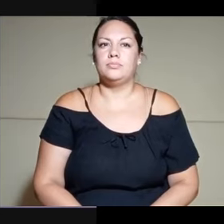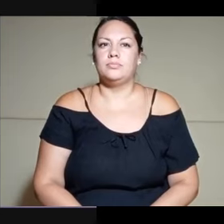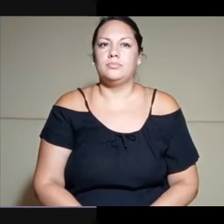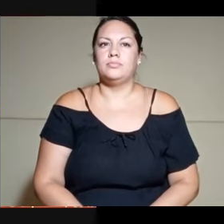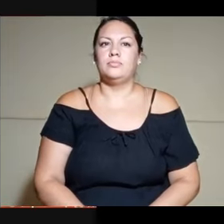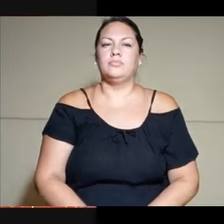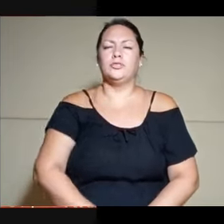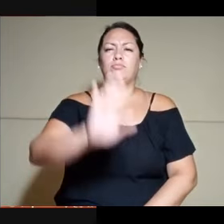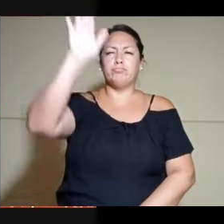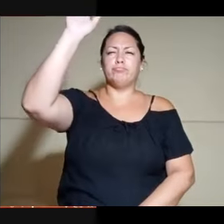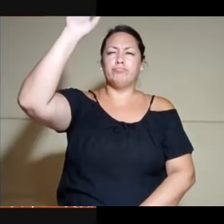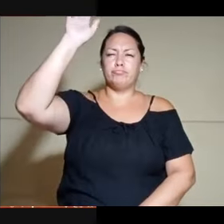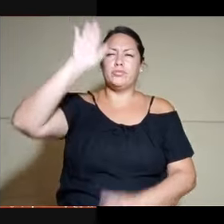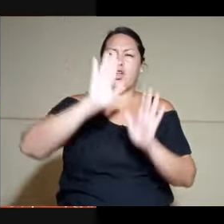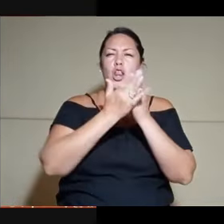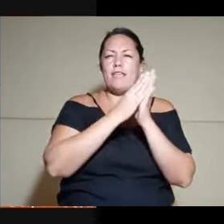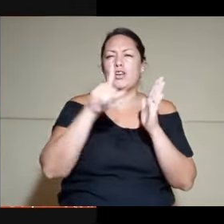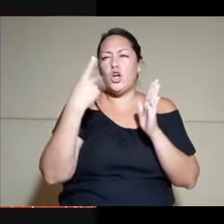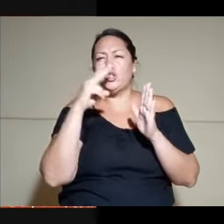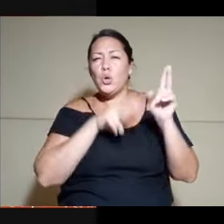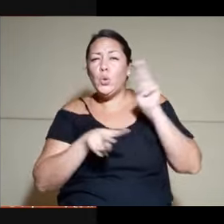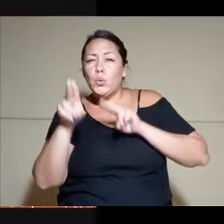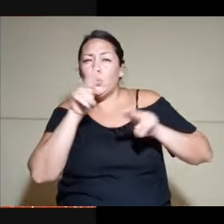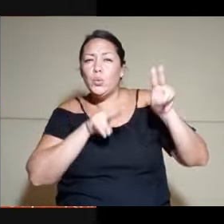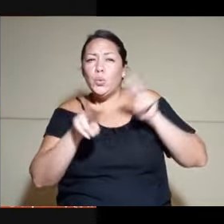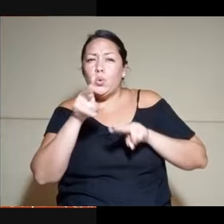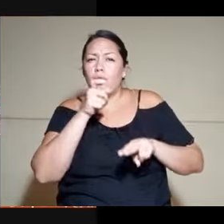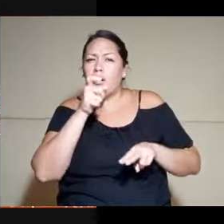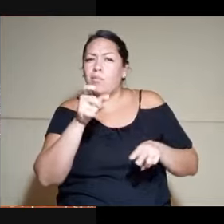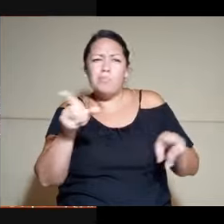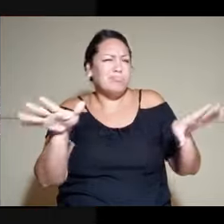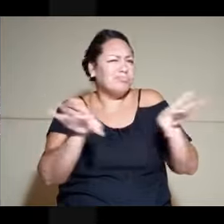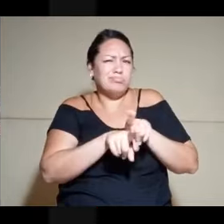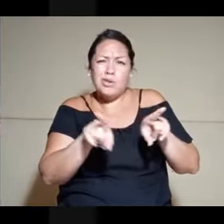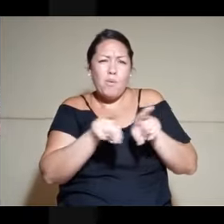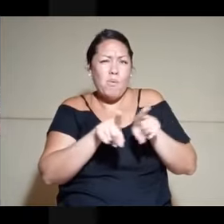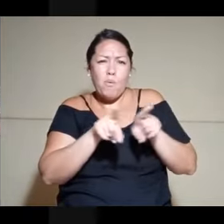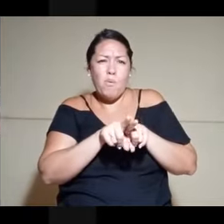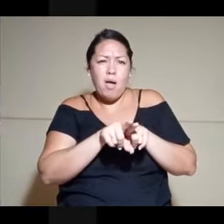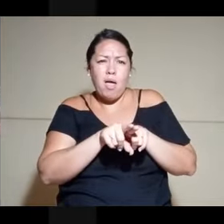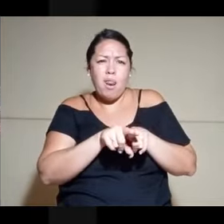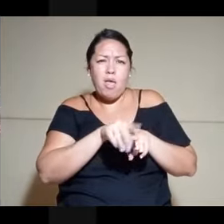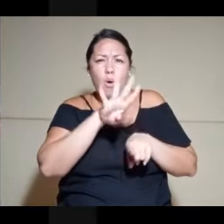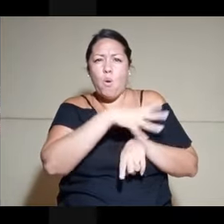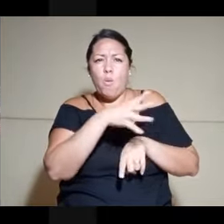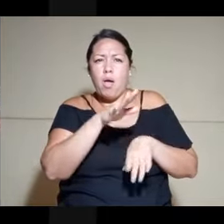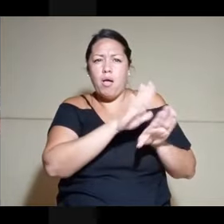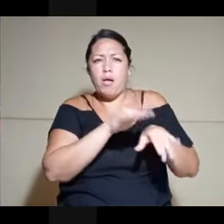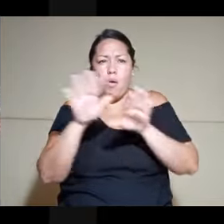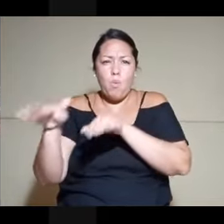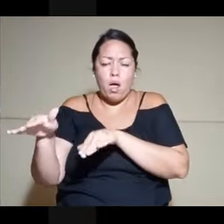Profe, yo lo había buscado de otro libro también al cuadrito y me sale lo mismo que las chicas. Profe, yo lo había buscado de otro libro también